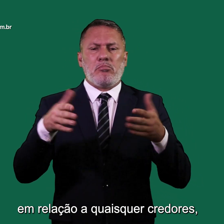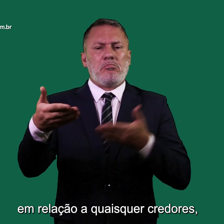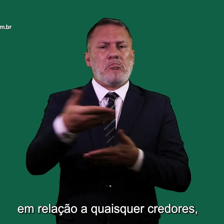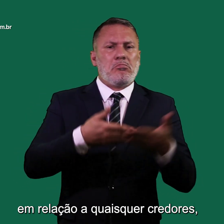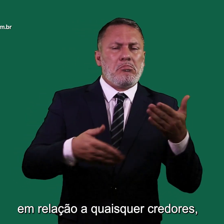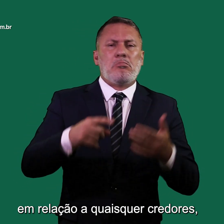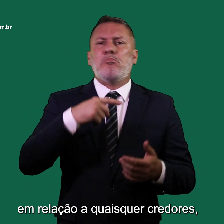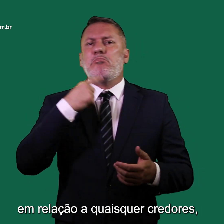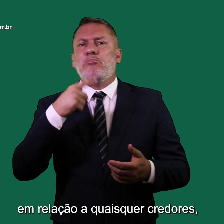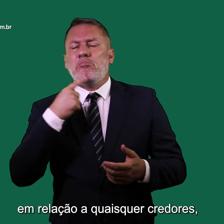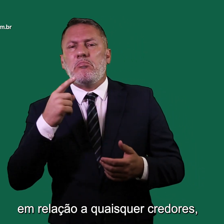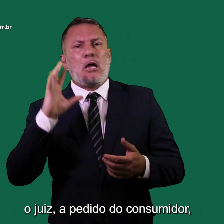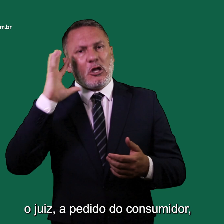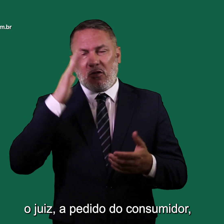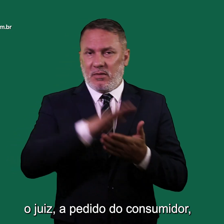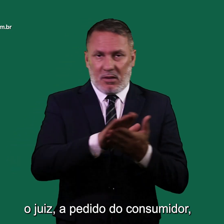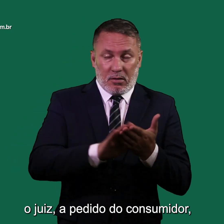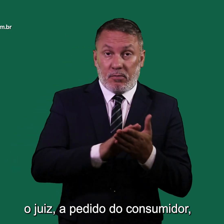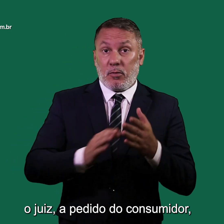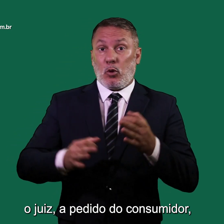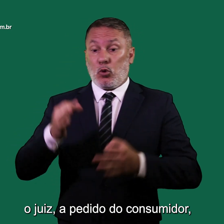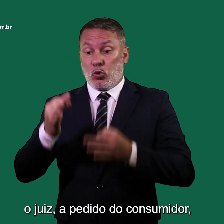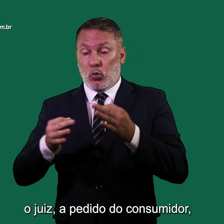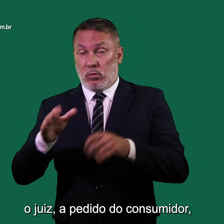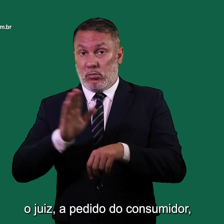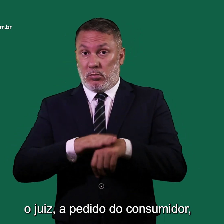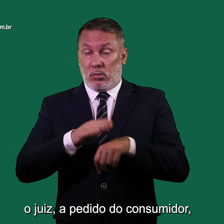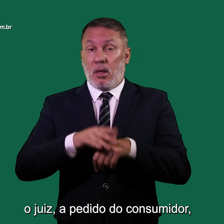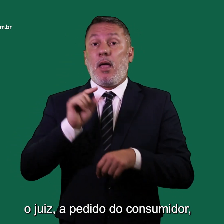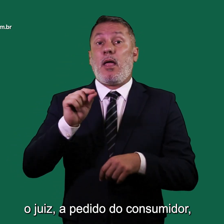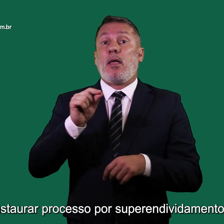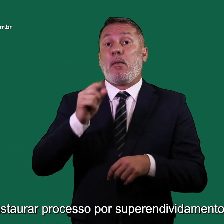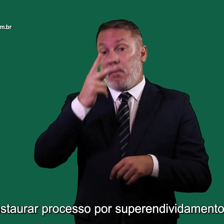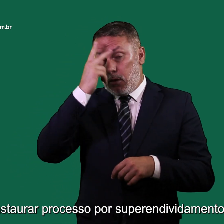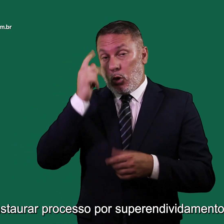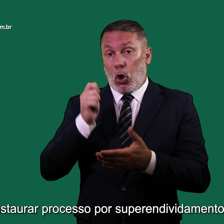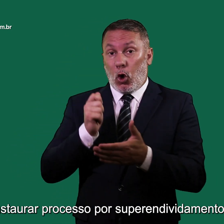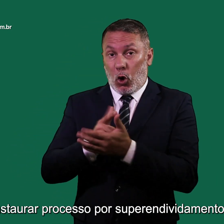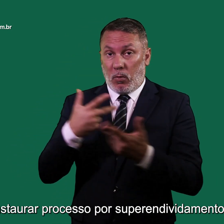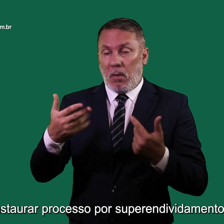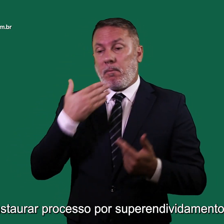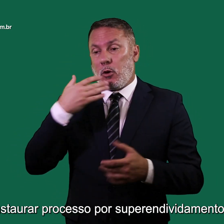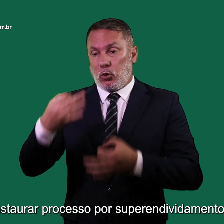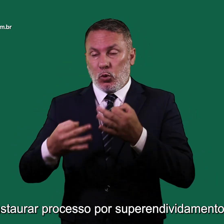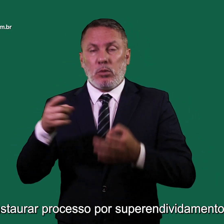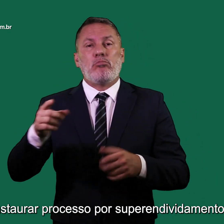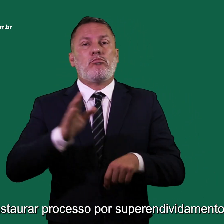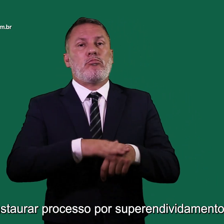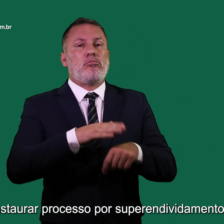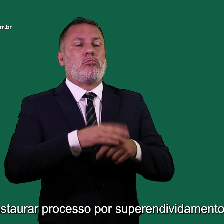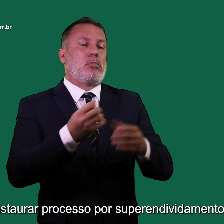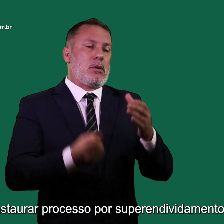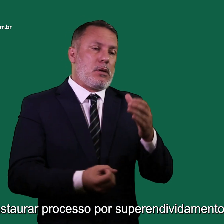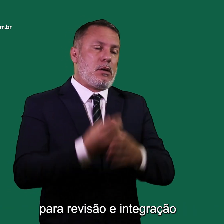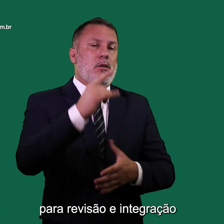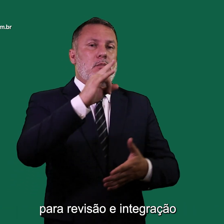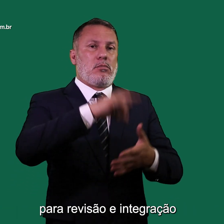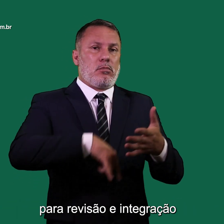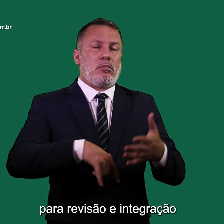quaisquer credores, o juiz, a pedido do consumidor, instaurará processo por superendividamento para revisão